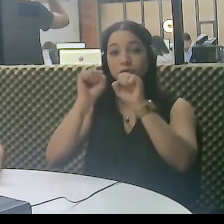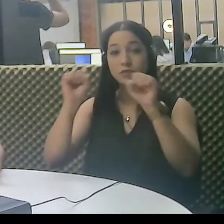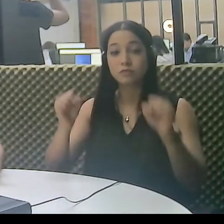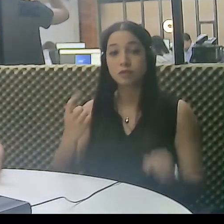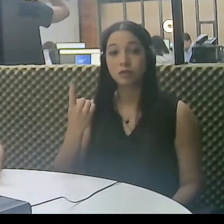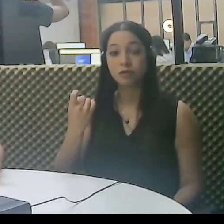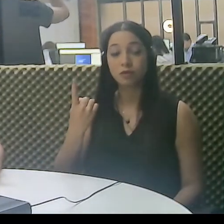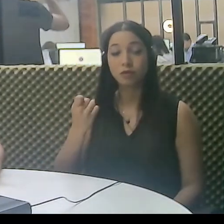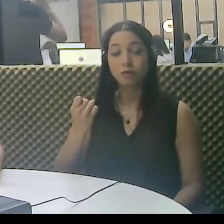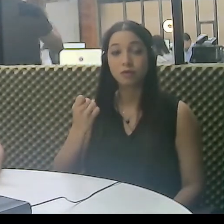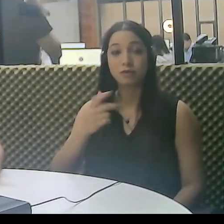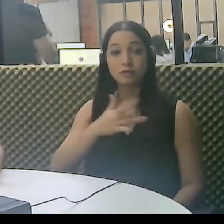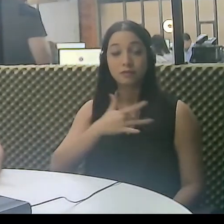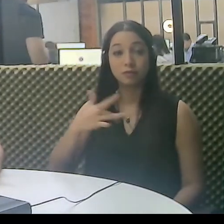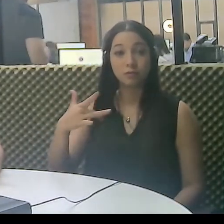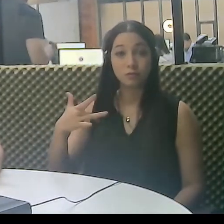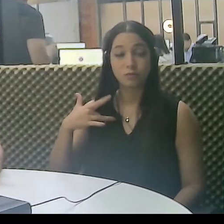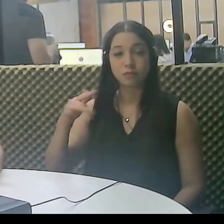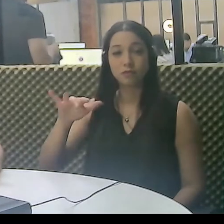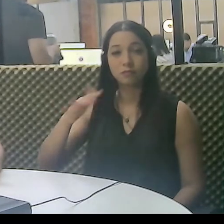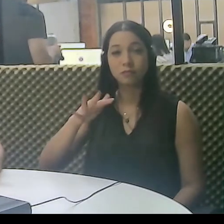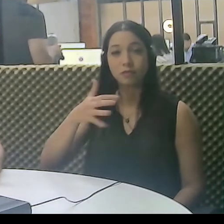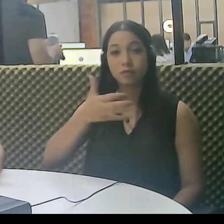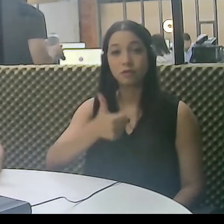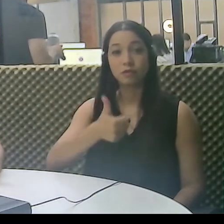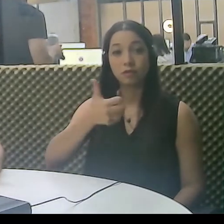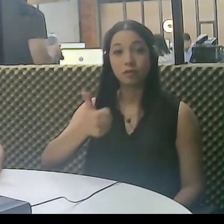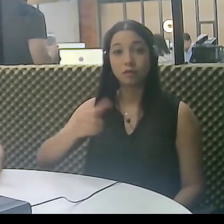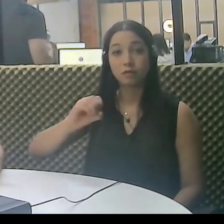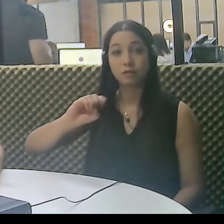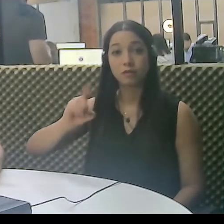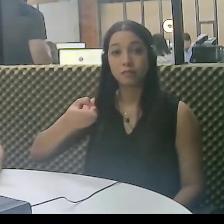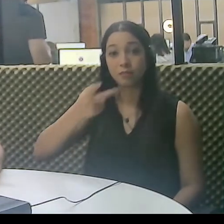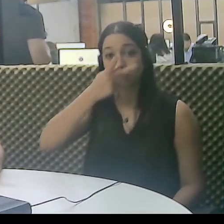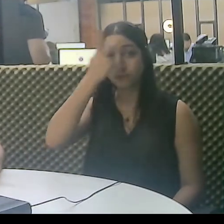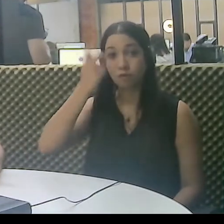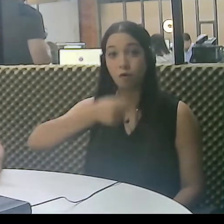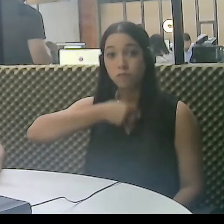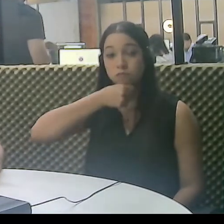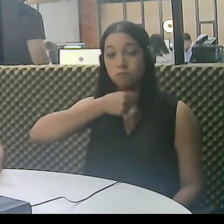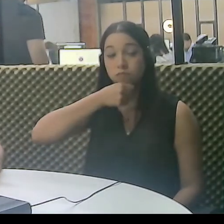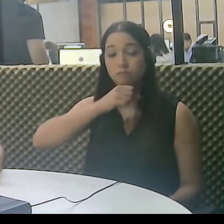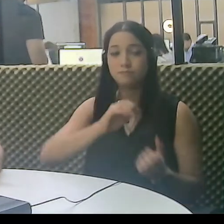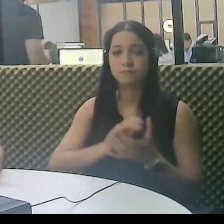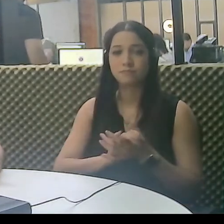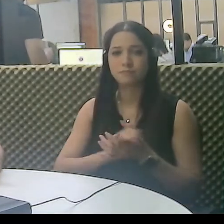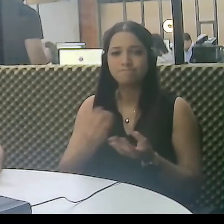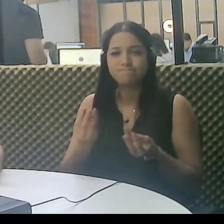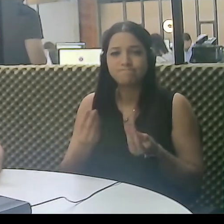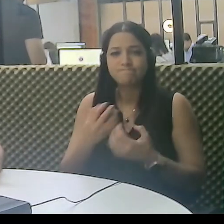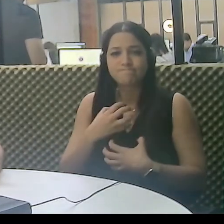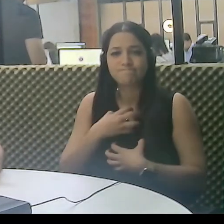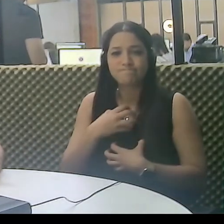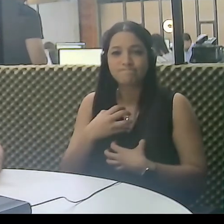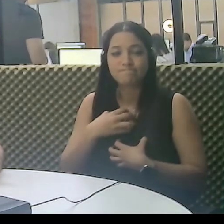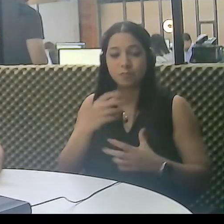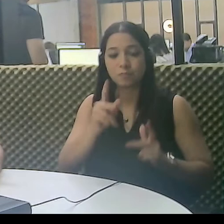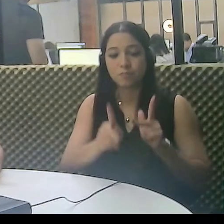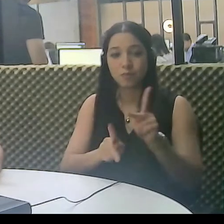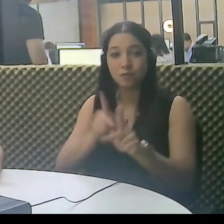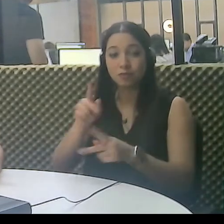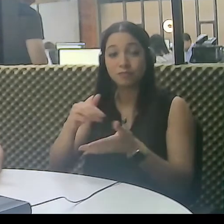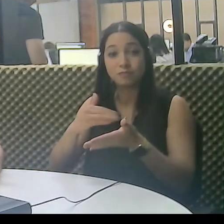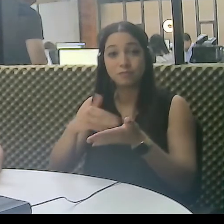o DigiSUS, existem aproximadamente 110 mil idosos. Para sensibilizar a população, a Secretaria Municipal